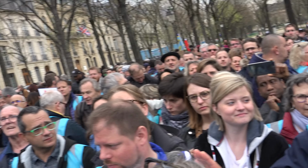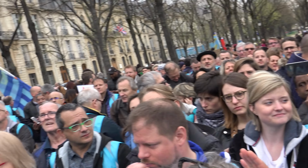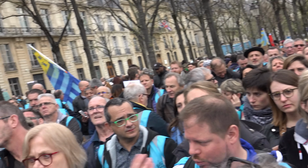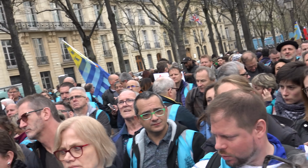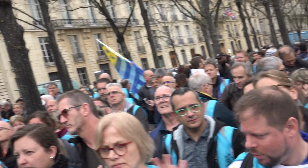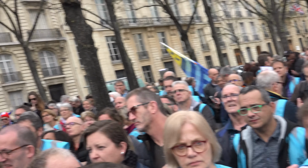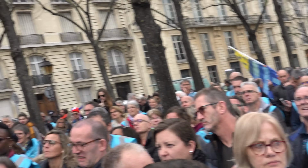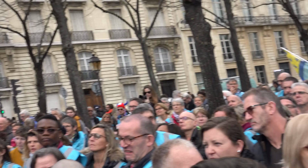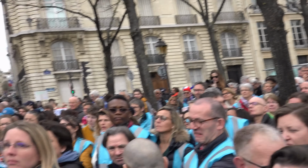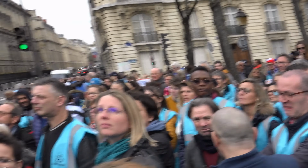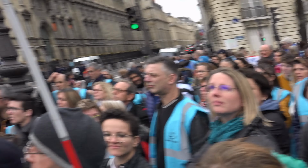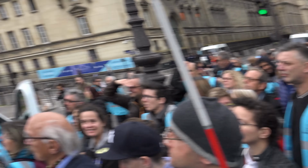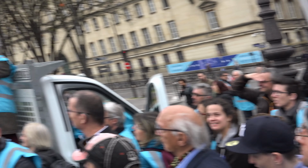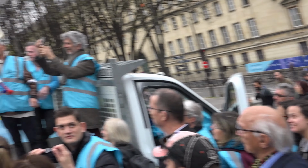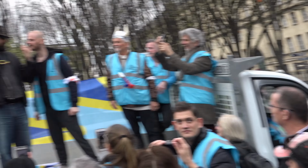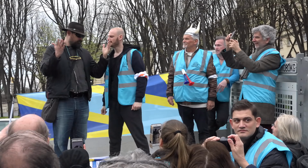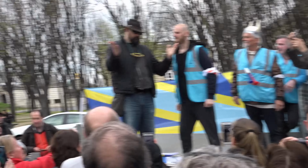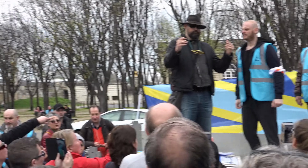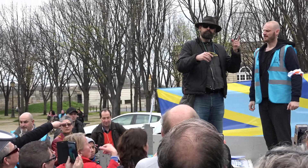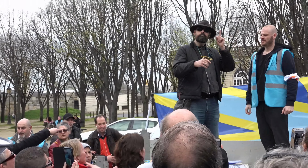Ils agitent leur drapeau, certains agitent leur canne.